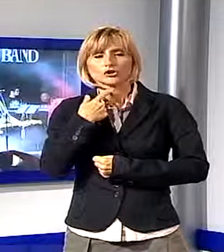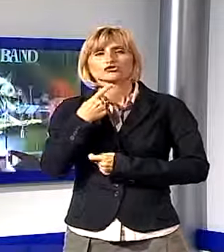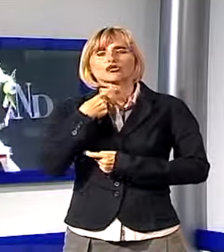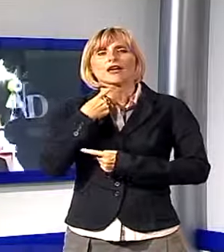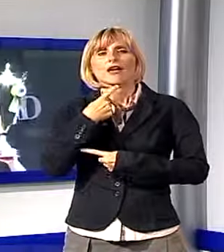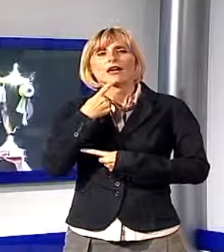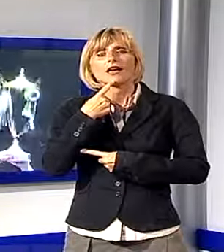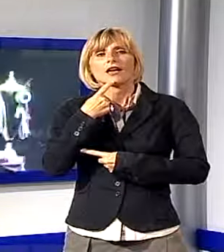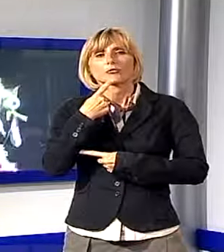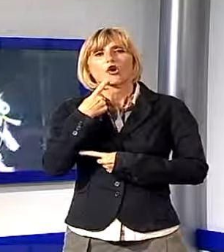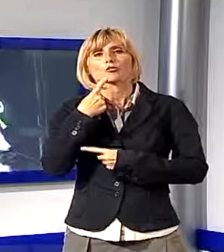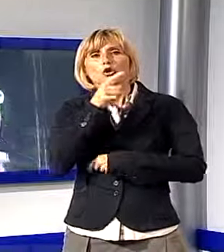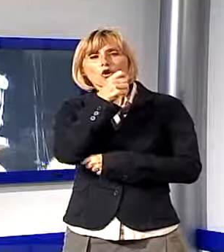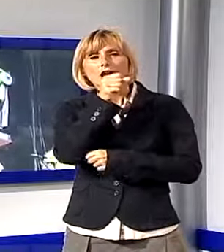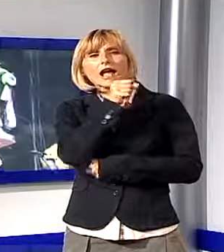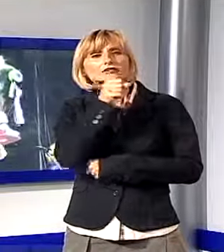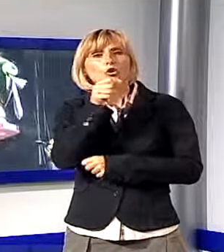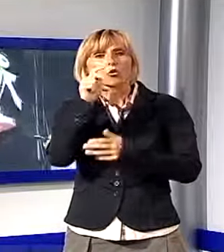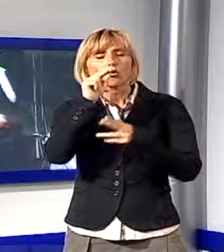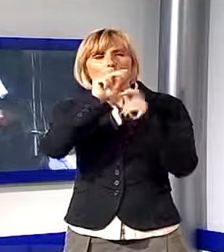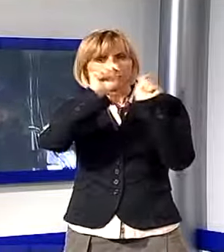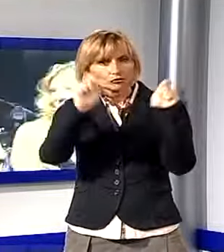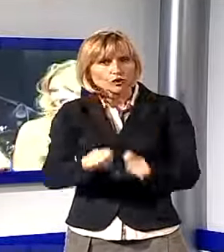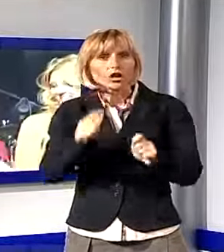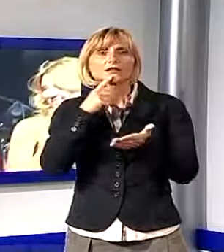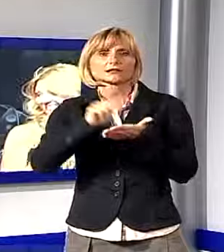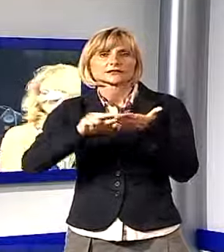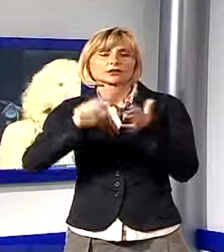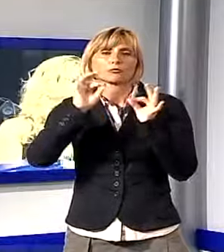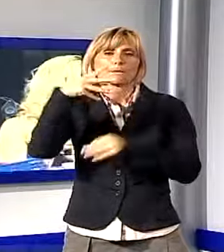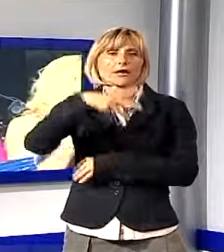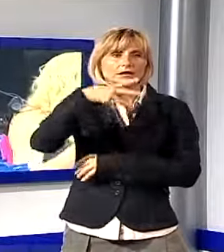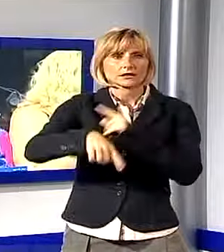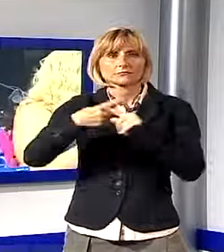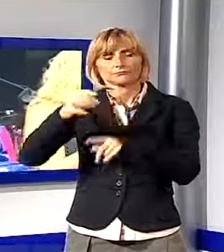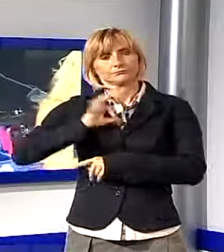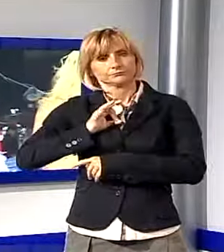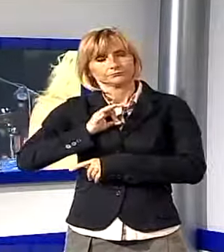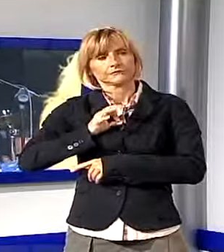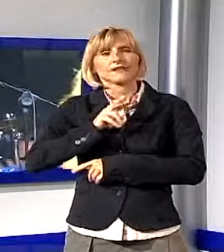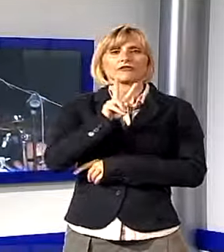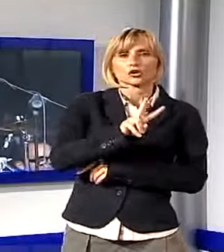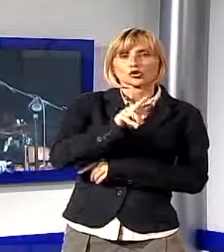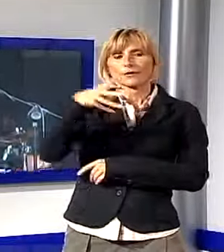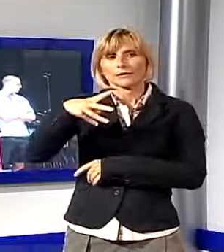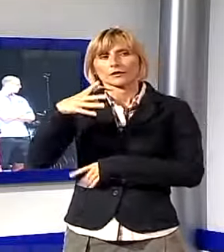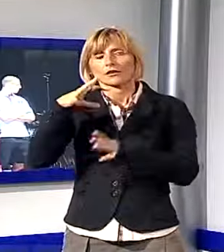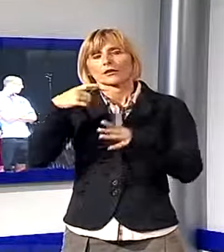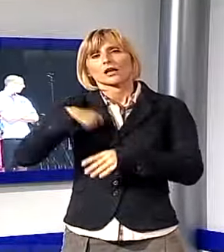ufficiale scritto proprio da Macchiarini e la premiazione di Alessandro Verona e Davide Motaran, campioni d'Europa con la nazionale